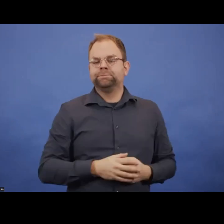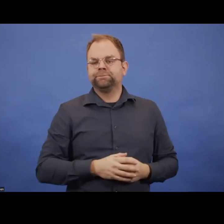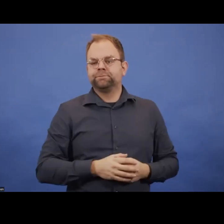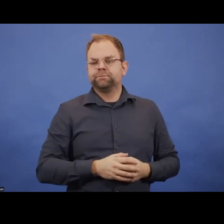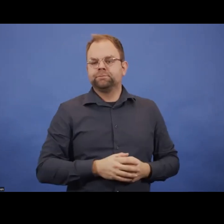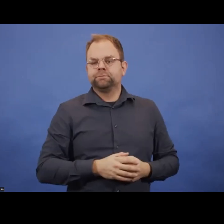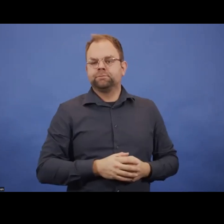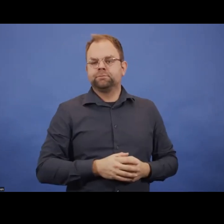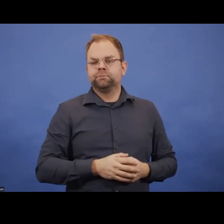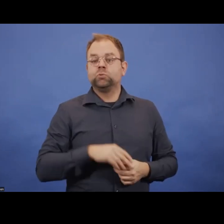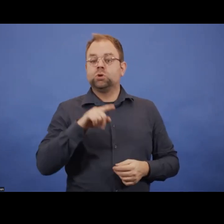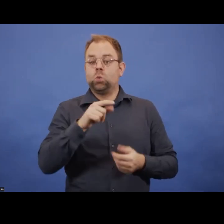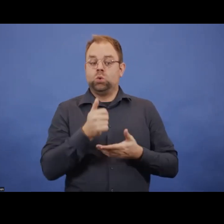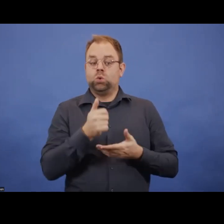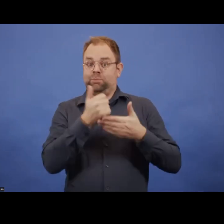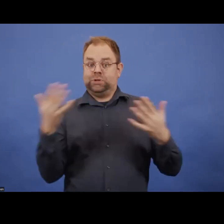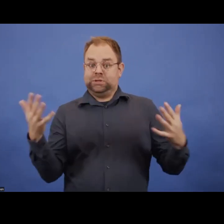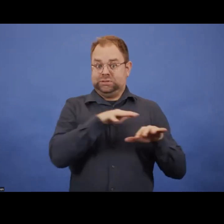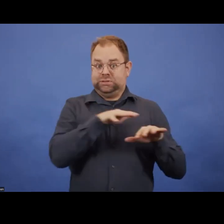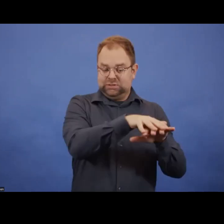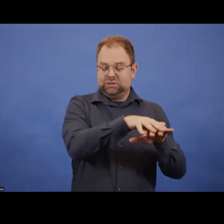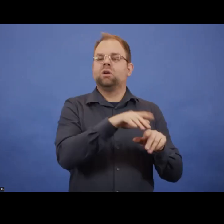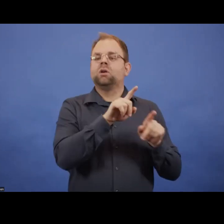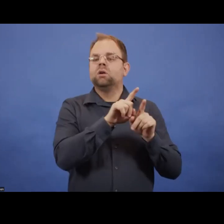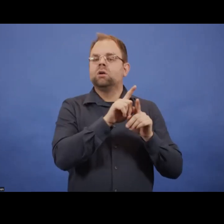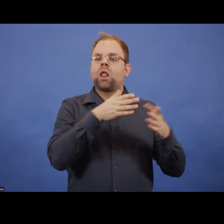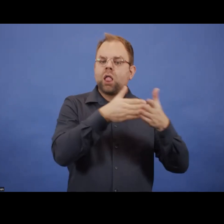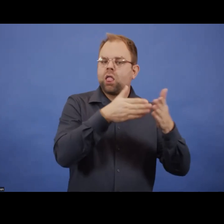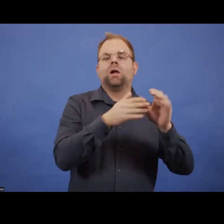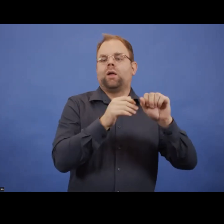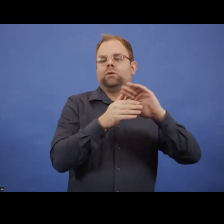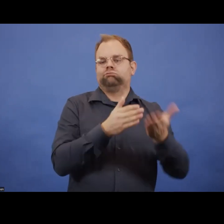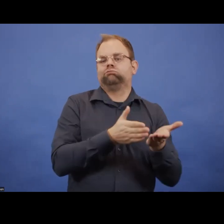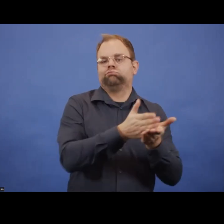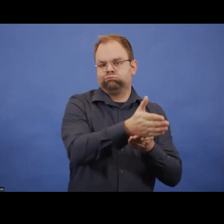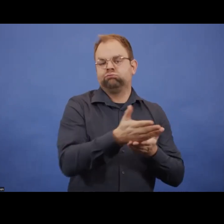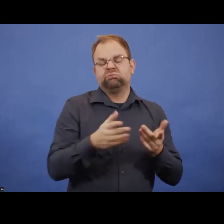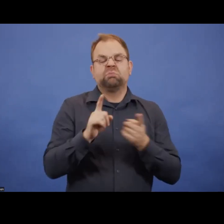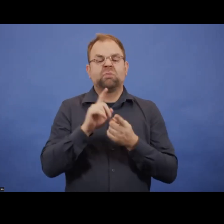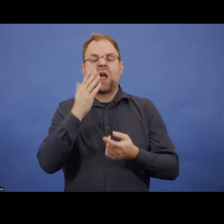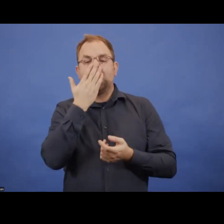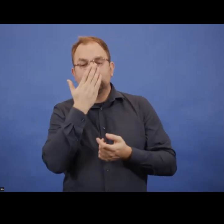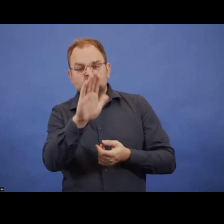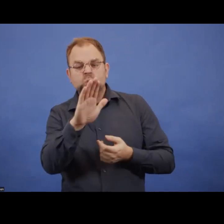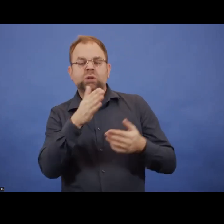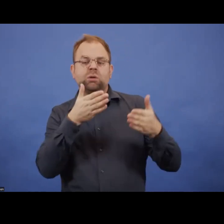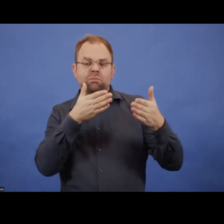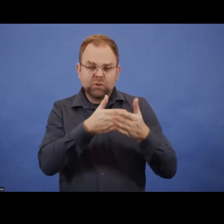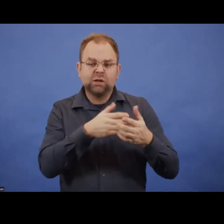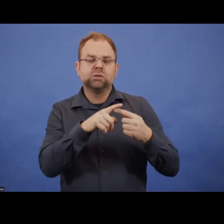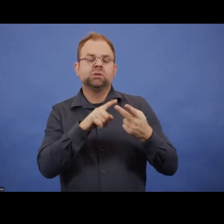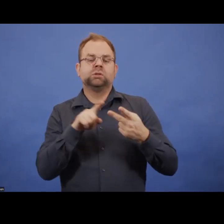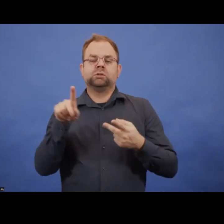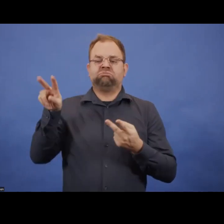para disminuir el desentendimiento, porque el desentendimiento es la